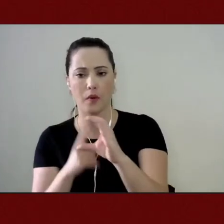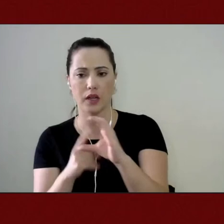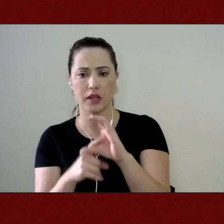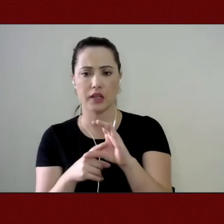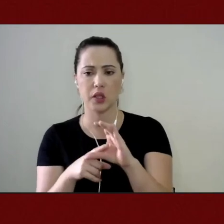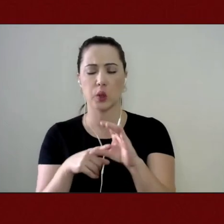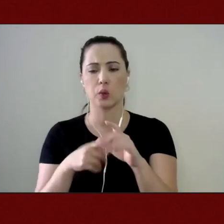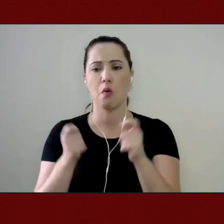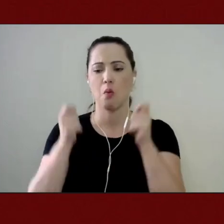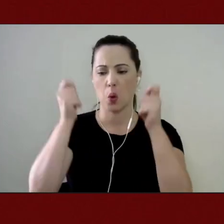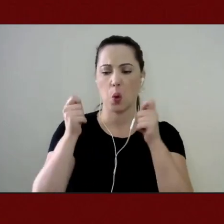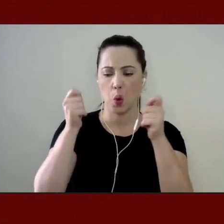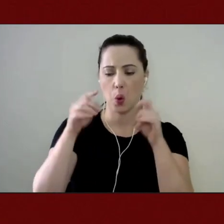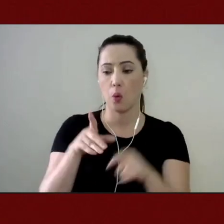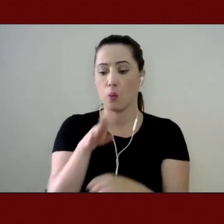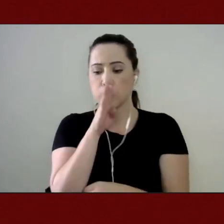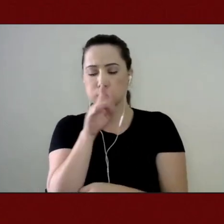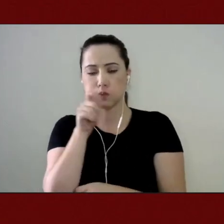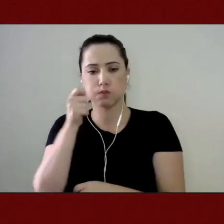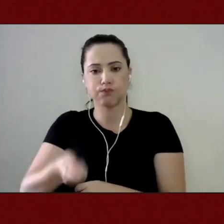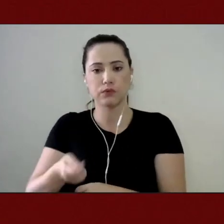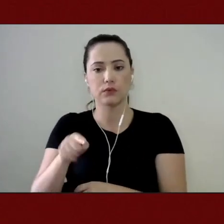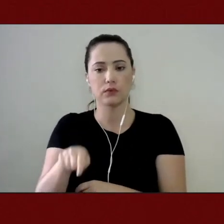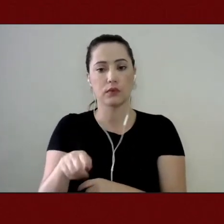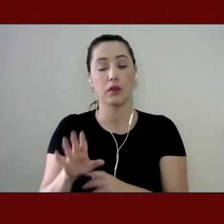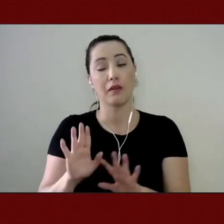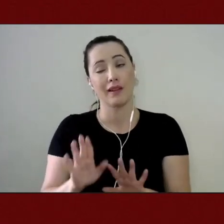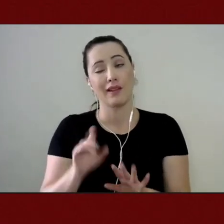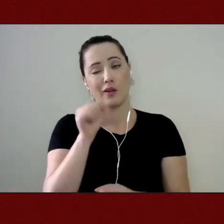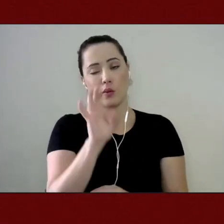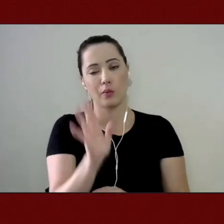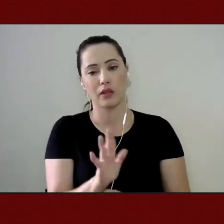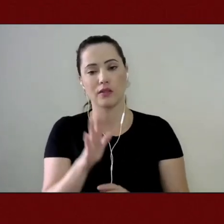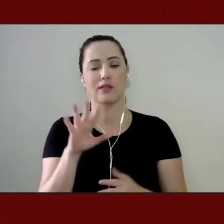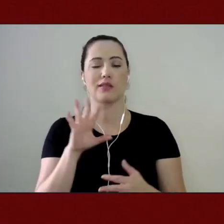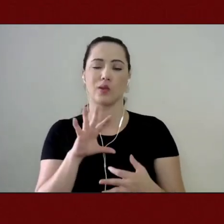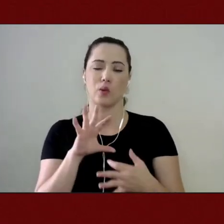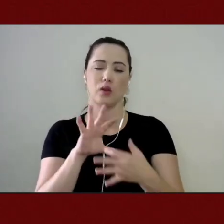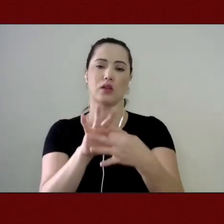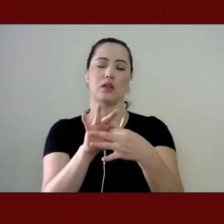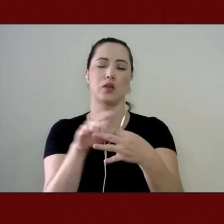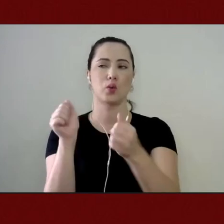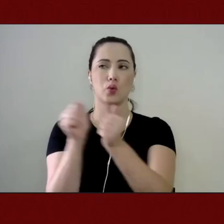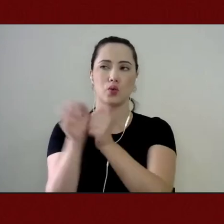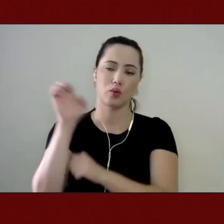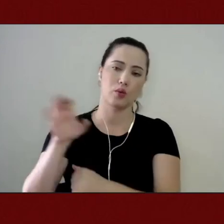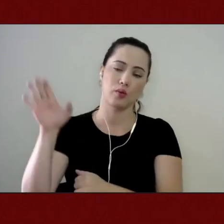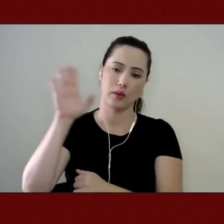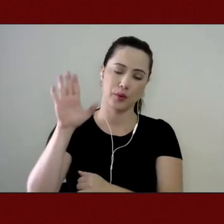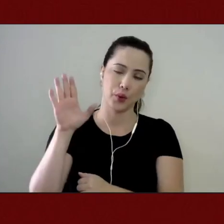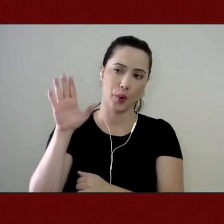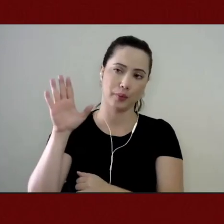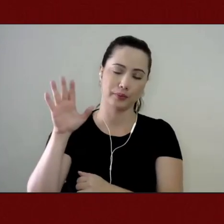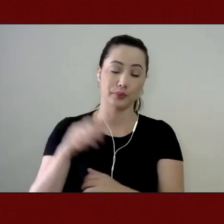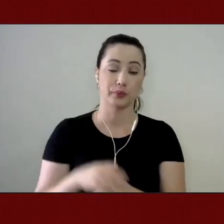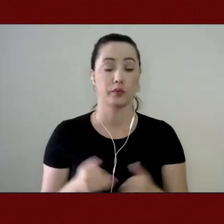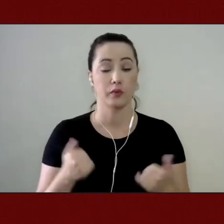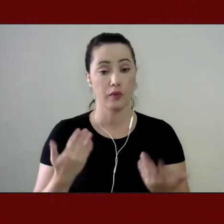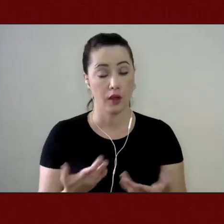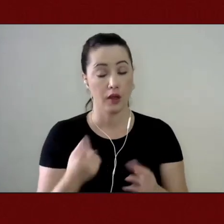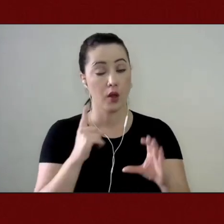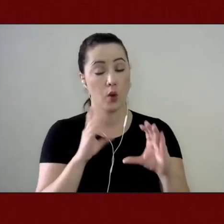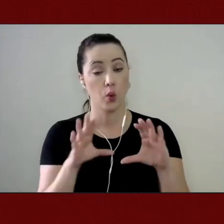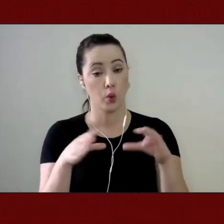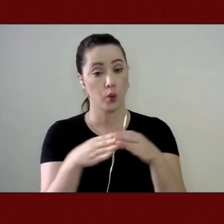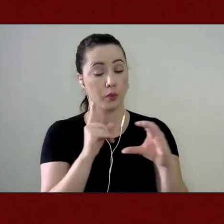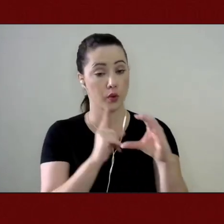projeto totalitário alinhado com os desdobramentos da Europa. Os comunistas brasileiros